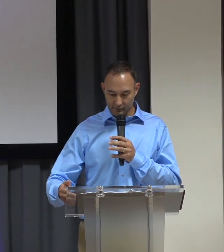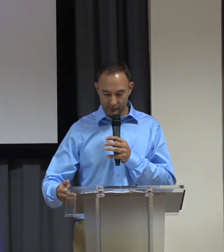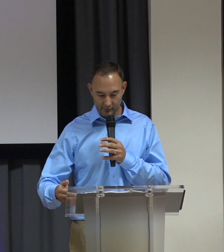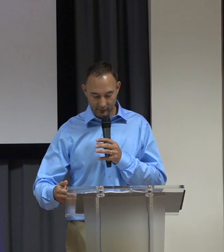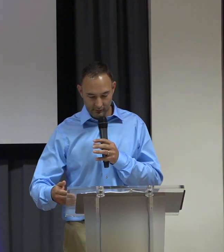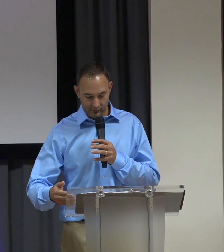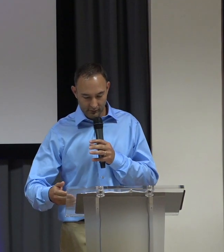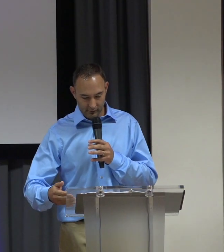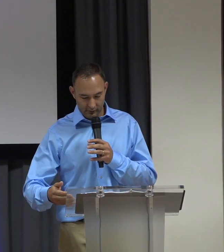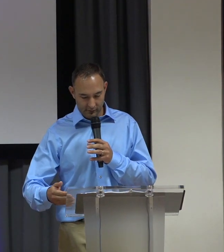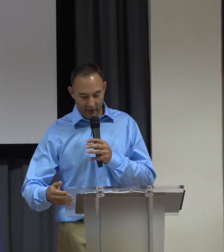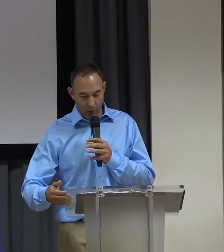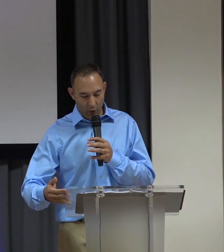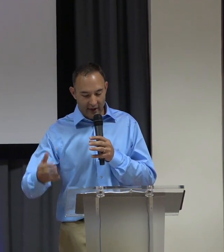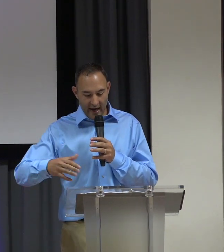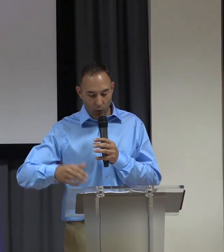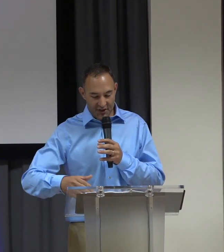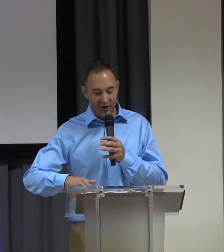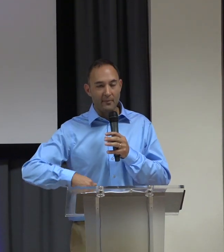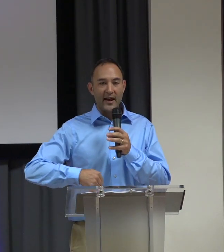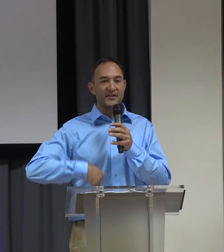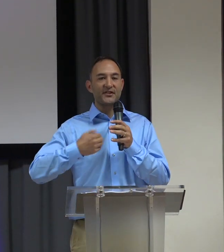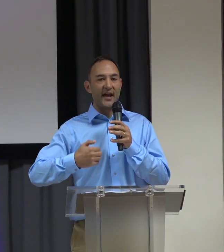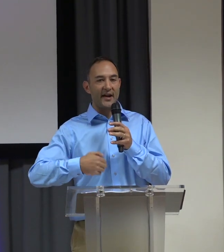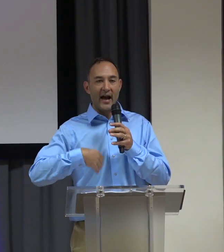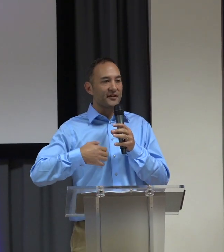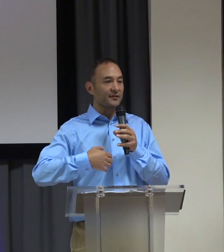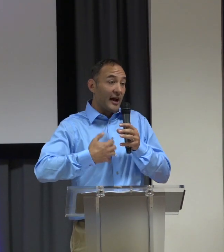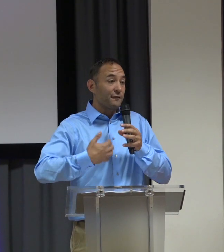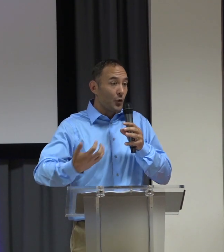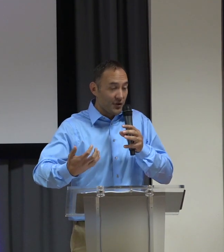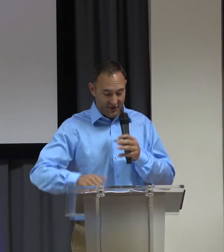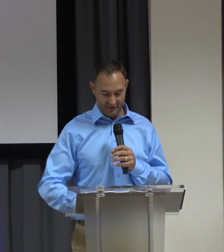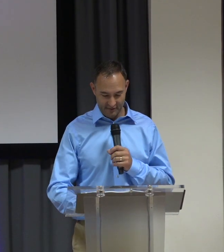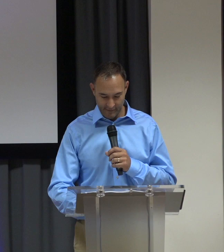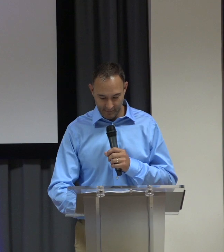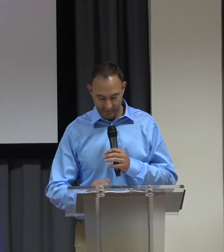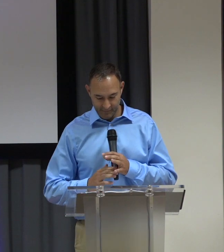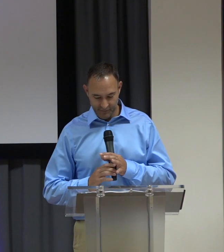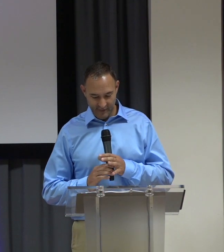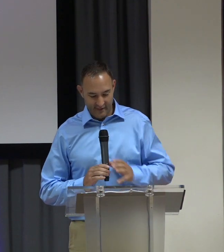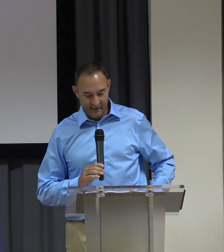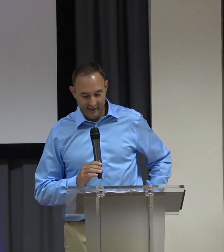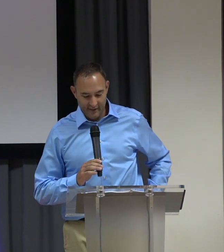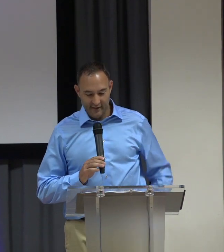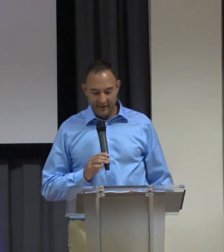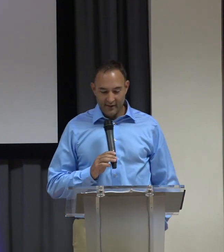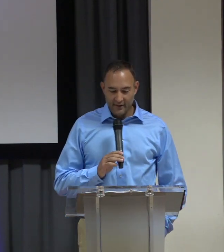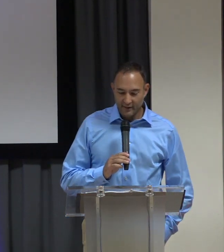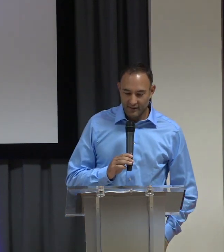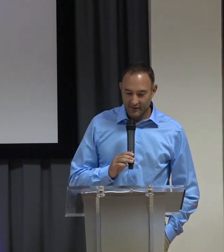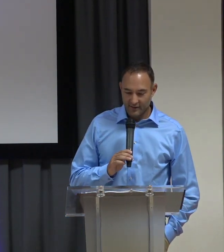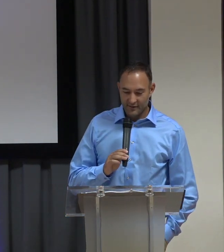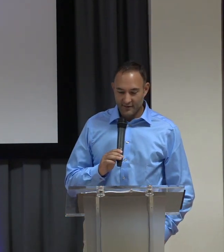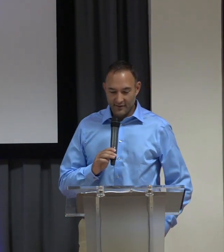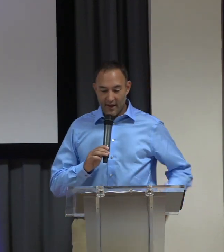la crainte de l'Éternel, la Bible dit that we will lack wisdom and instead act like fools. que nous allons manquer de sagesse et agir comme